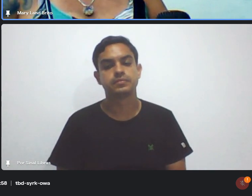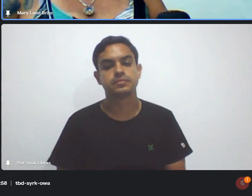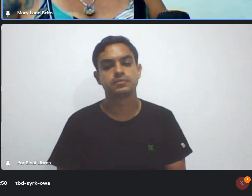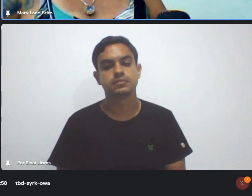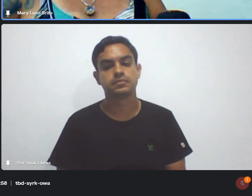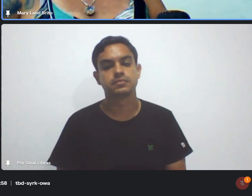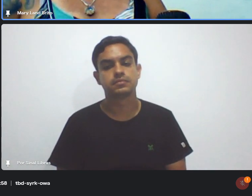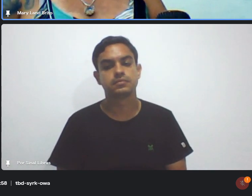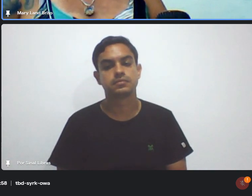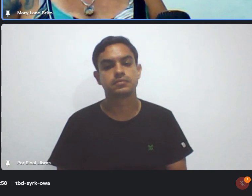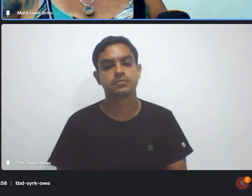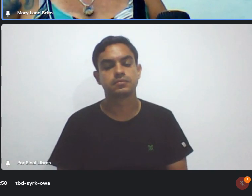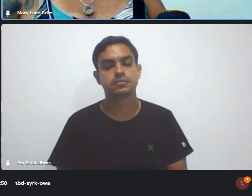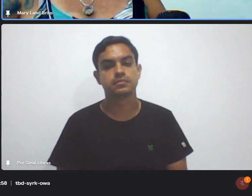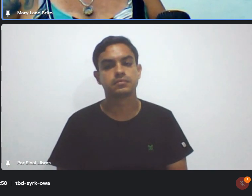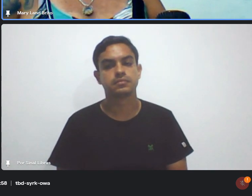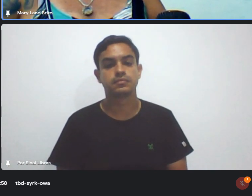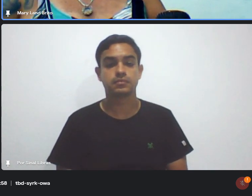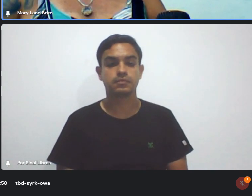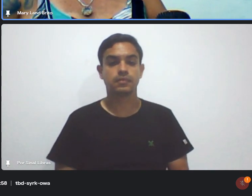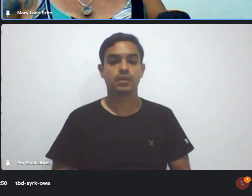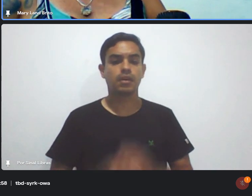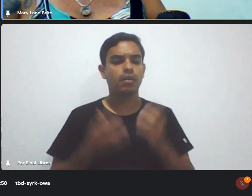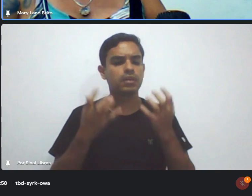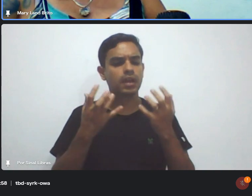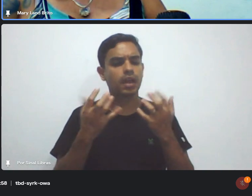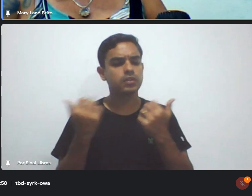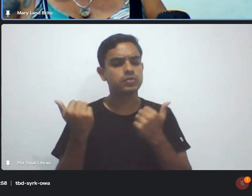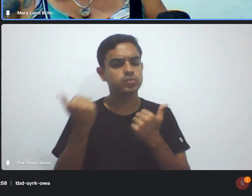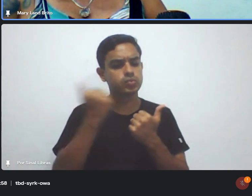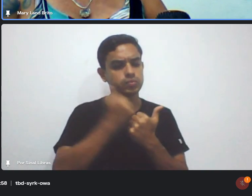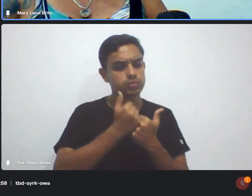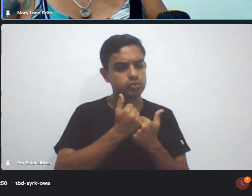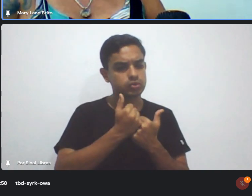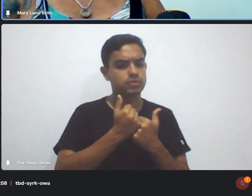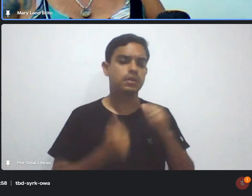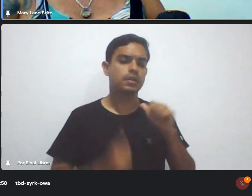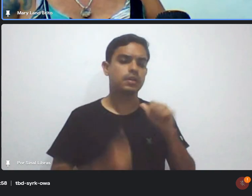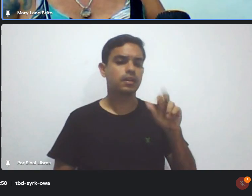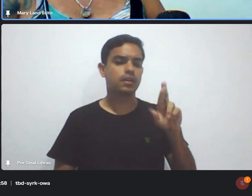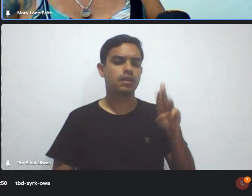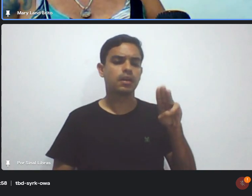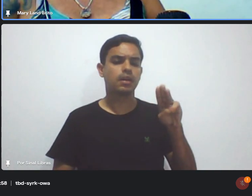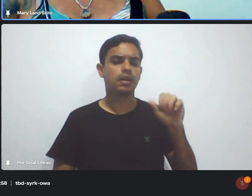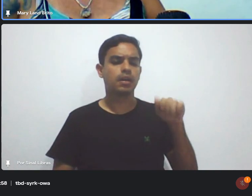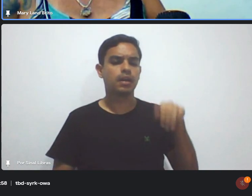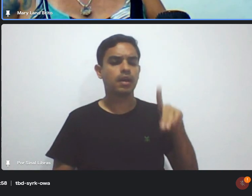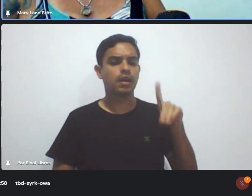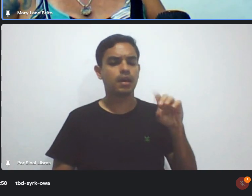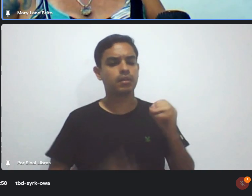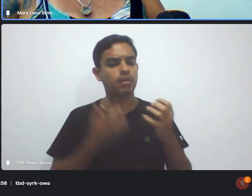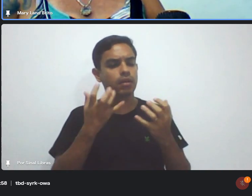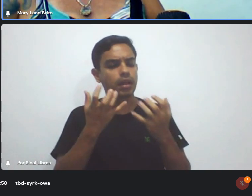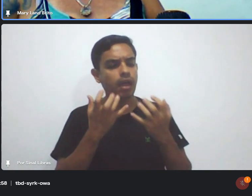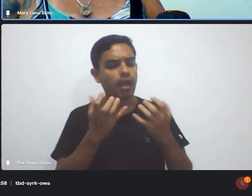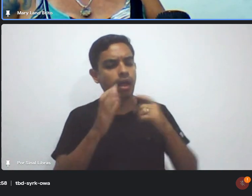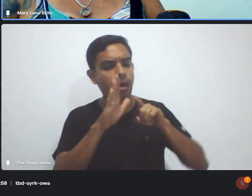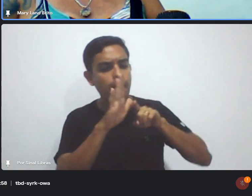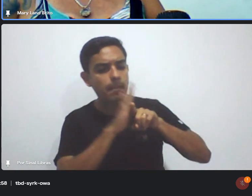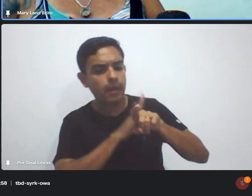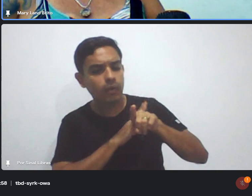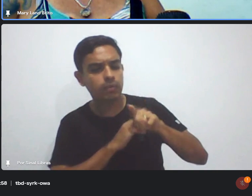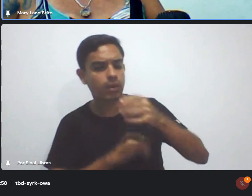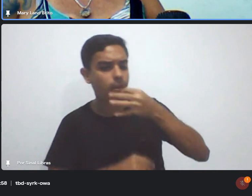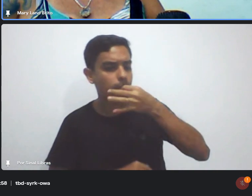Enquanto o Armando volta, alguém que ainda não fez uma pergunta, não fez um comentário, pode falar, que aí eu